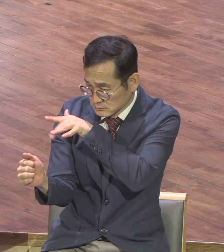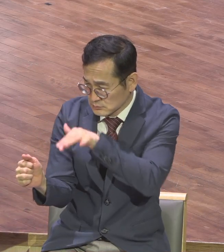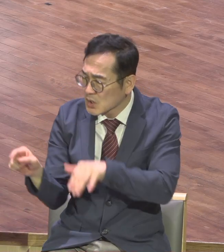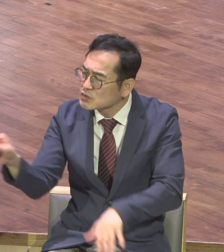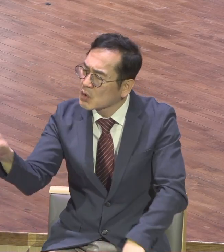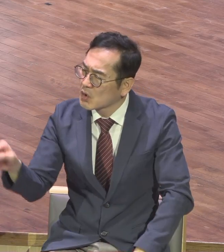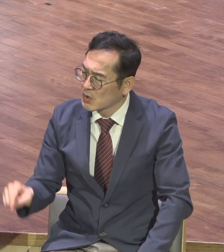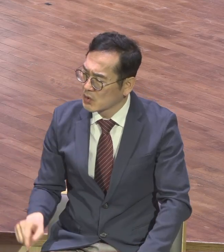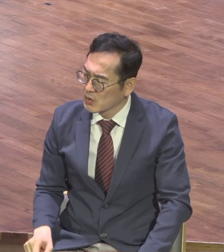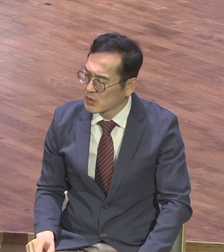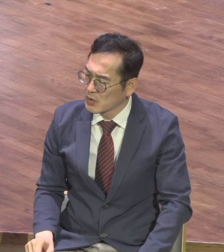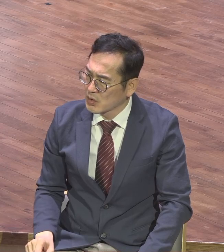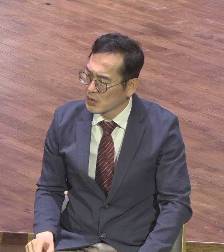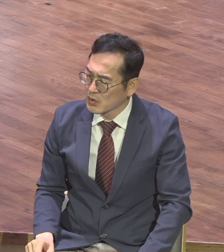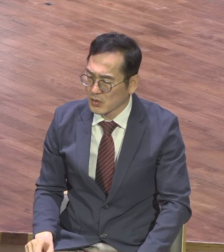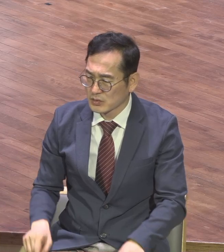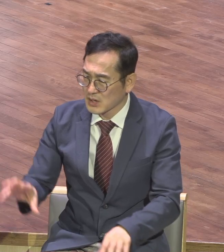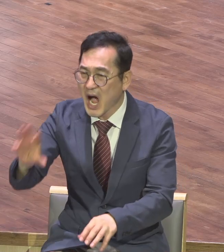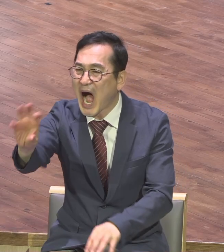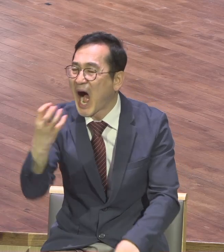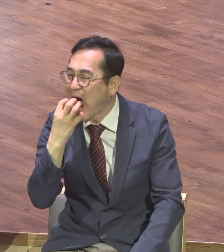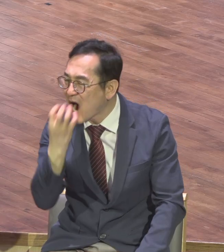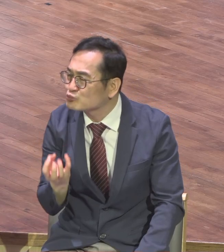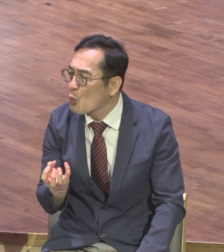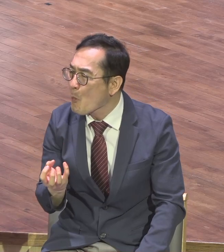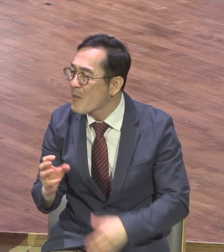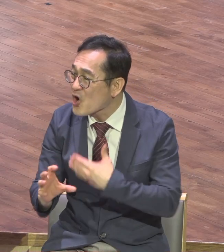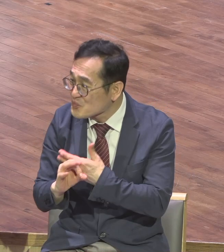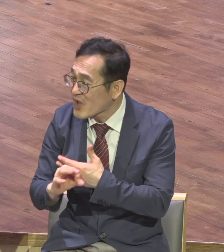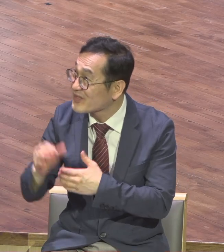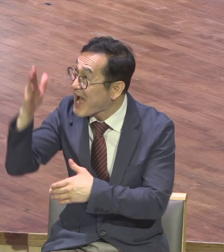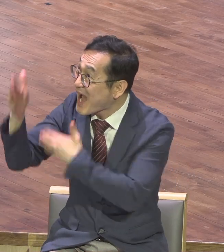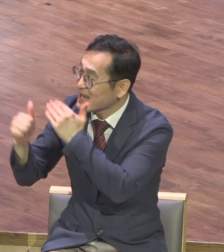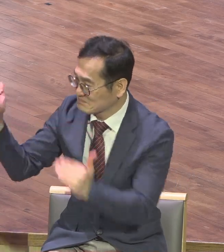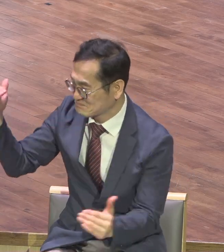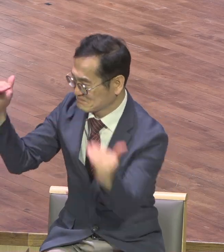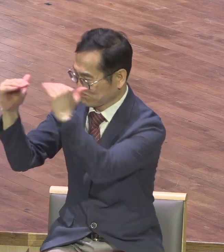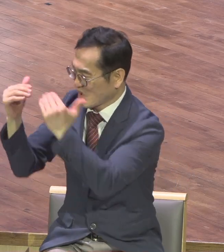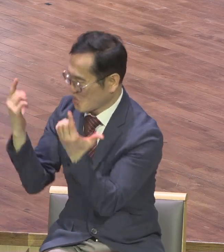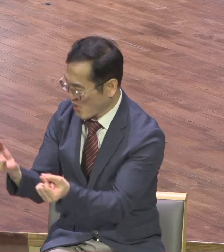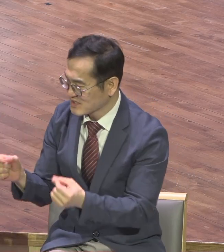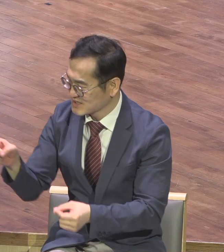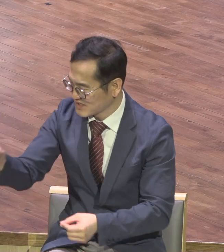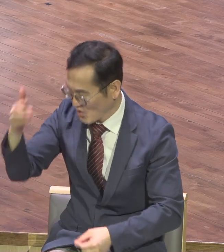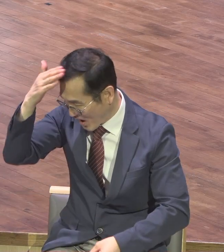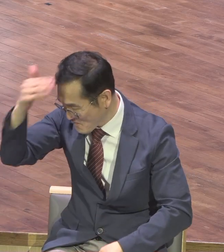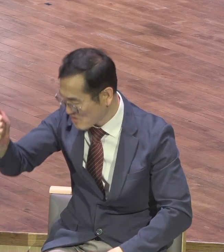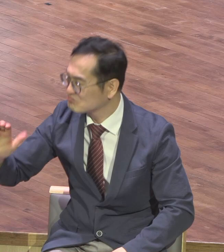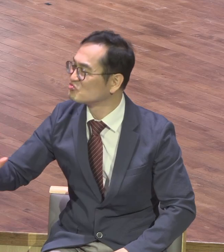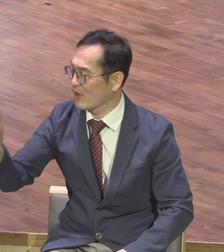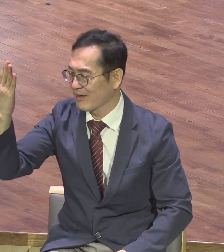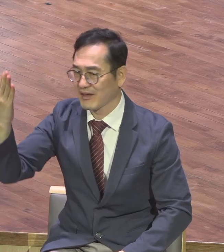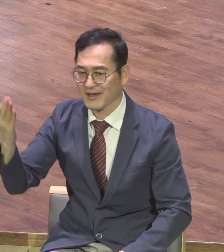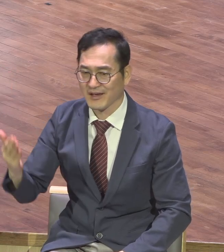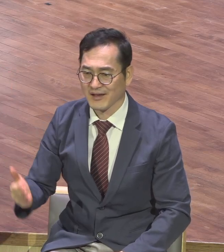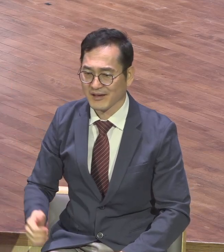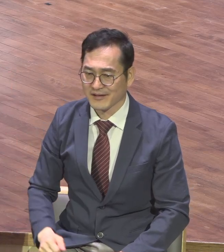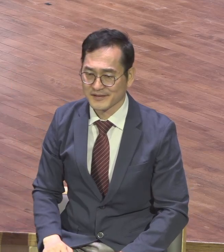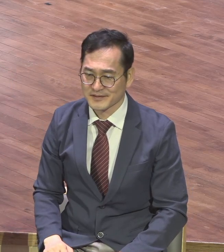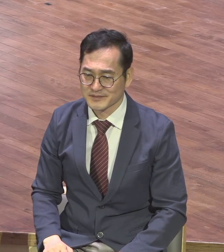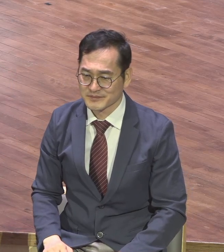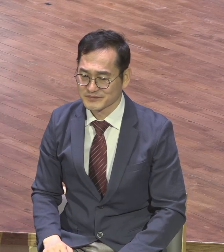너 저거 먹으면 너 하나님처럼 돼. 너가 주인이야. 너가 하나님 돼. 너가 부처가